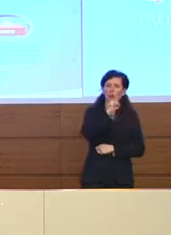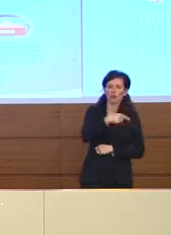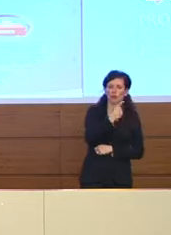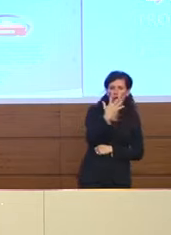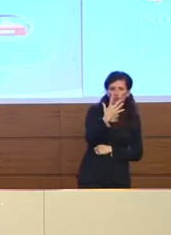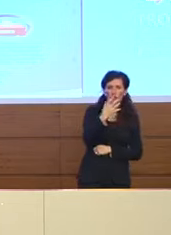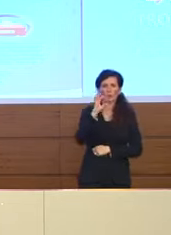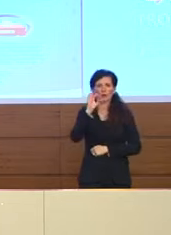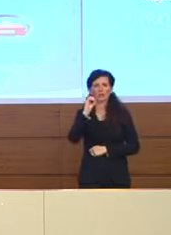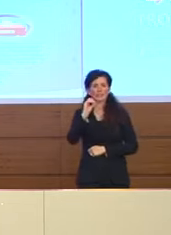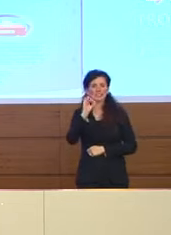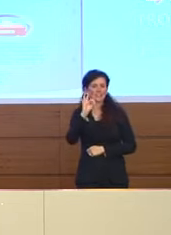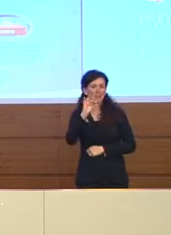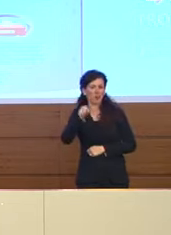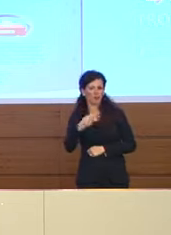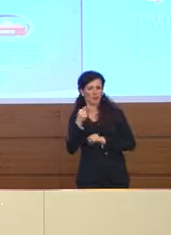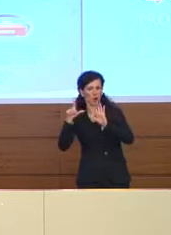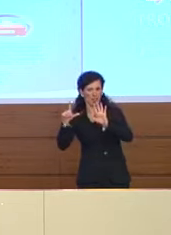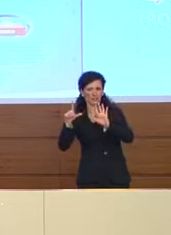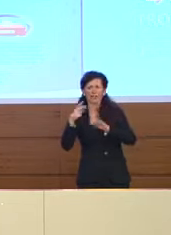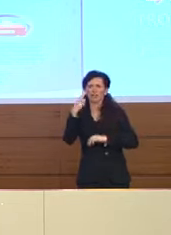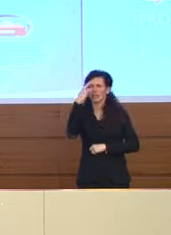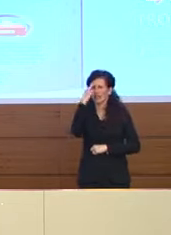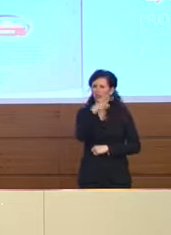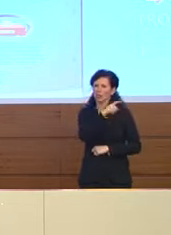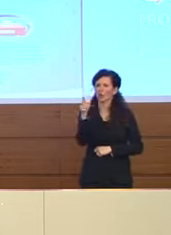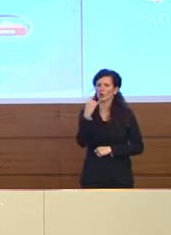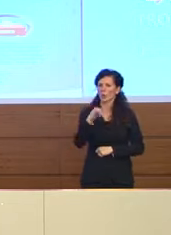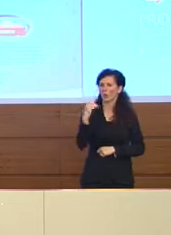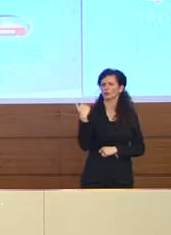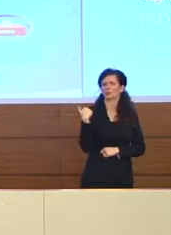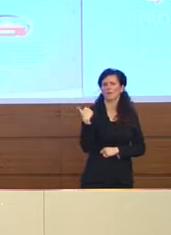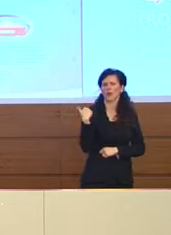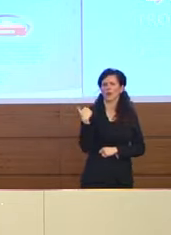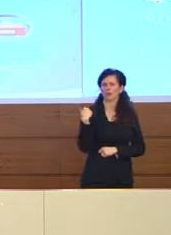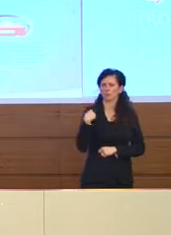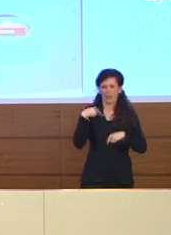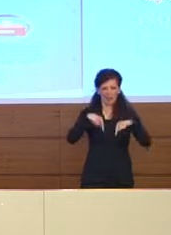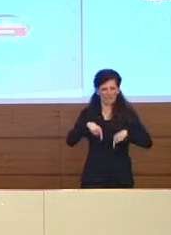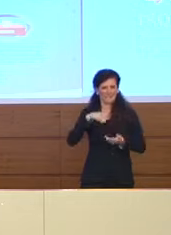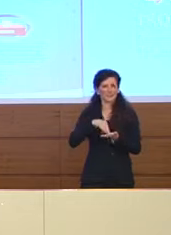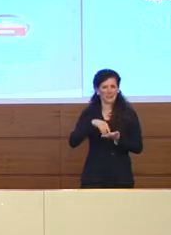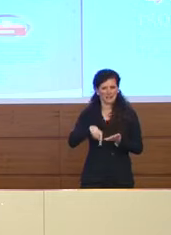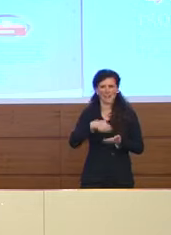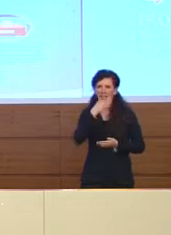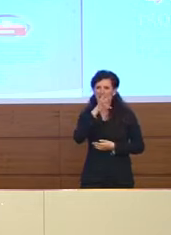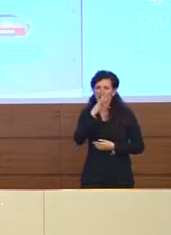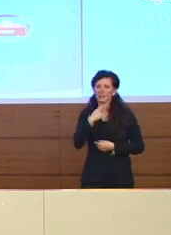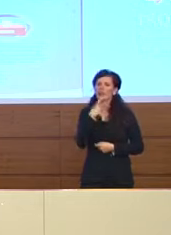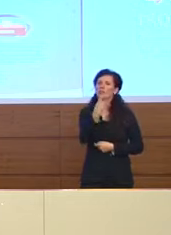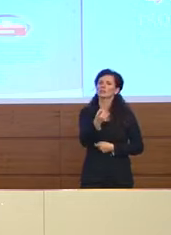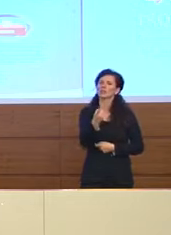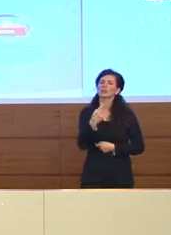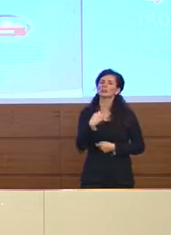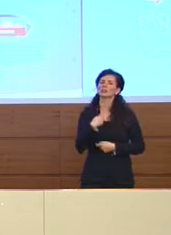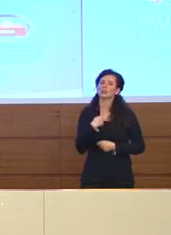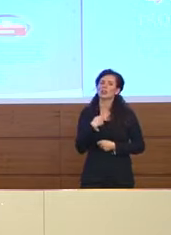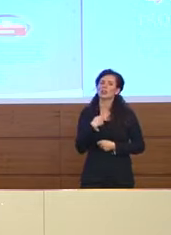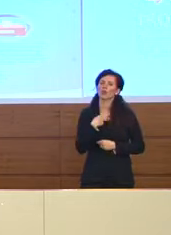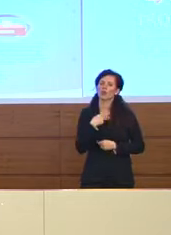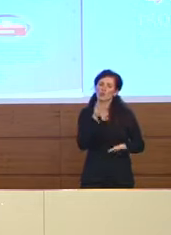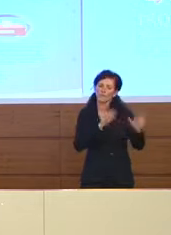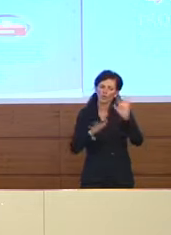se vi ricordate l'ultima volta in cui sono stato che vi avevo parlato di dati che